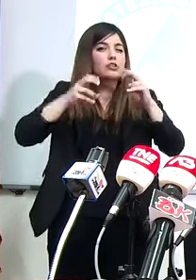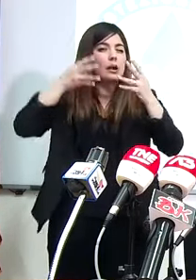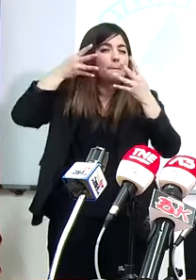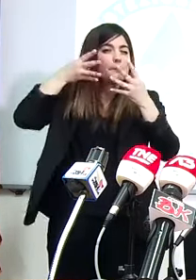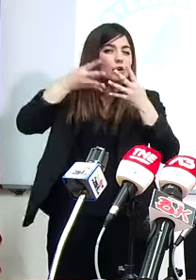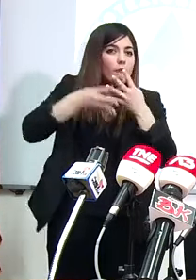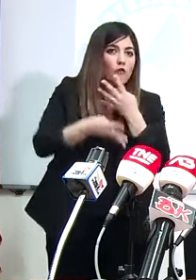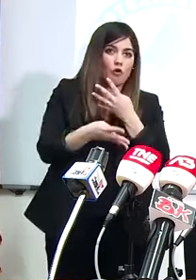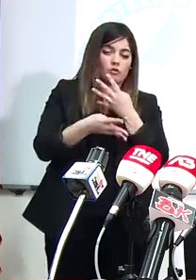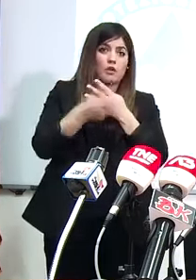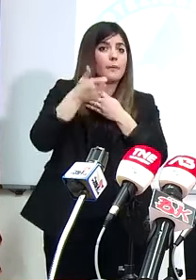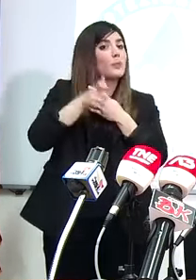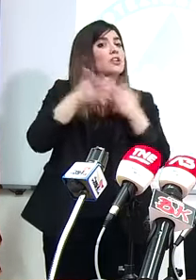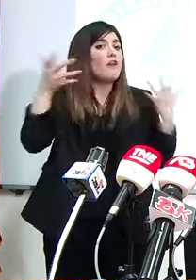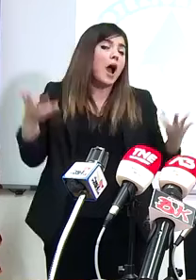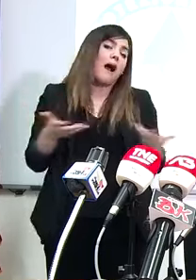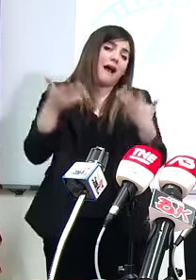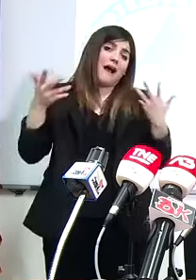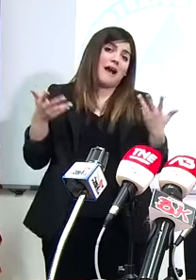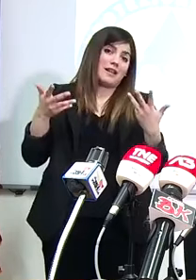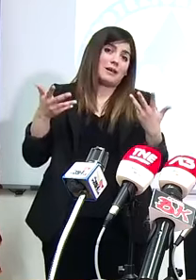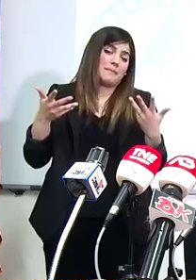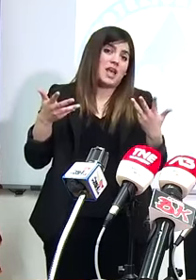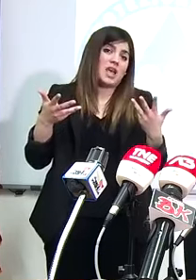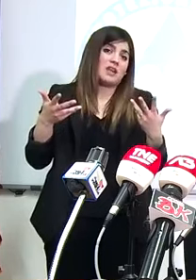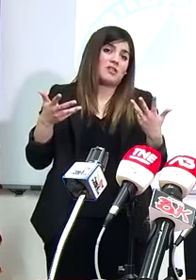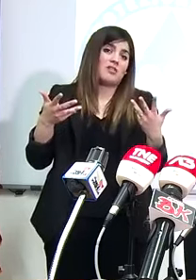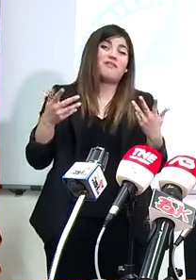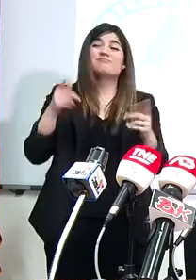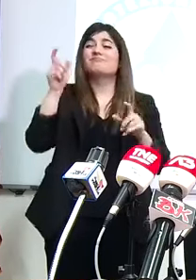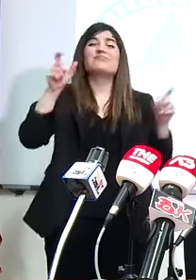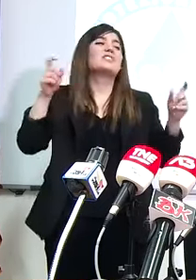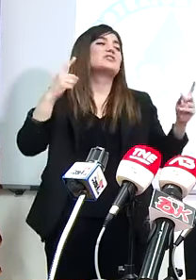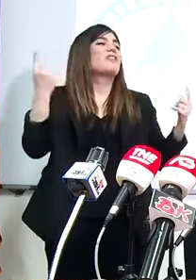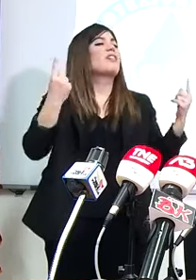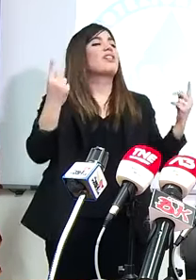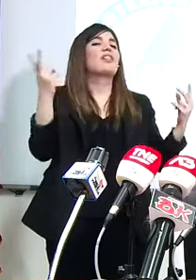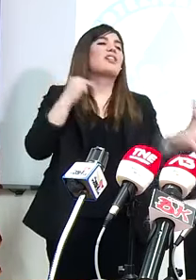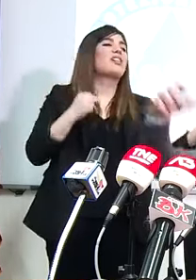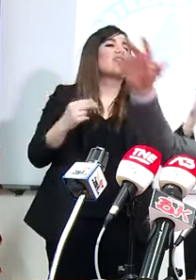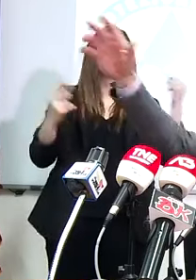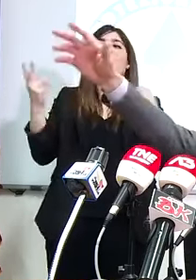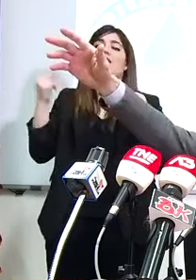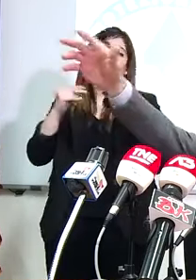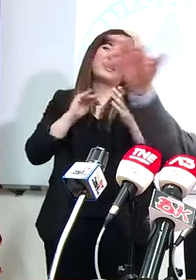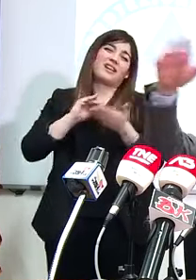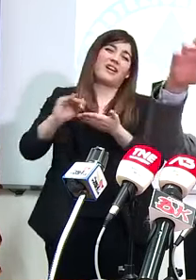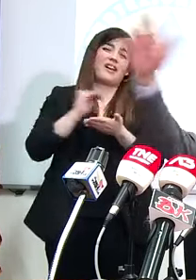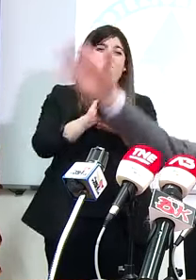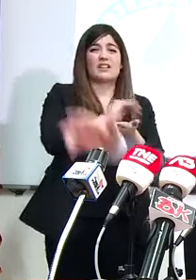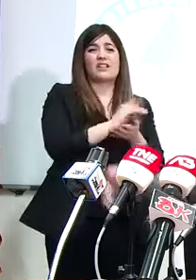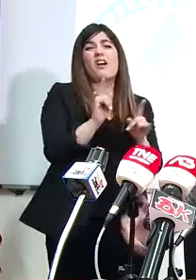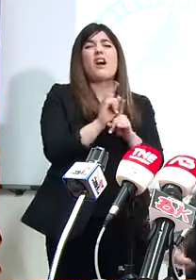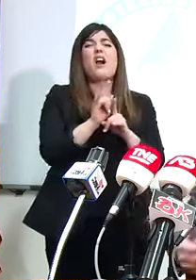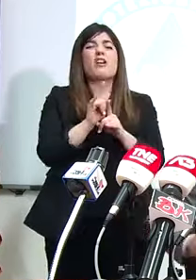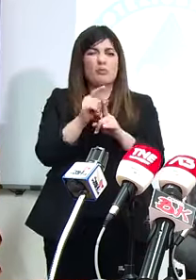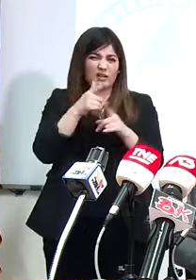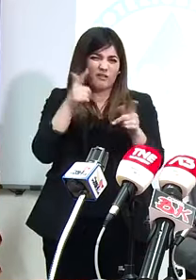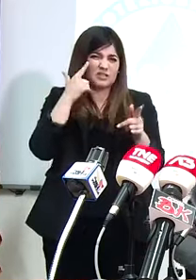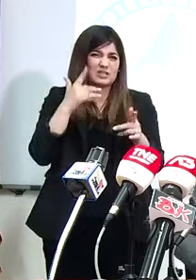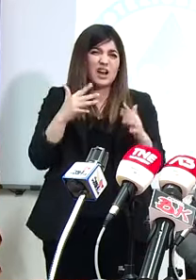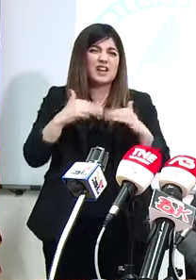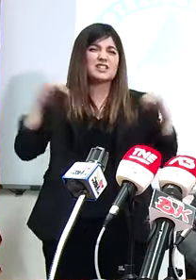per tutte si finisce di sentire i discorsi da stadio sapete quelli che sentite su in tribuna 9 sancia guardate noi